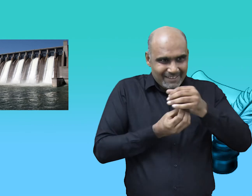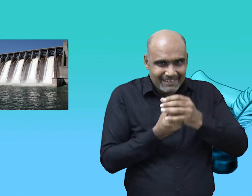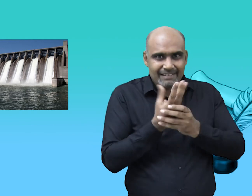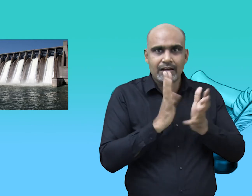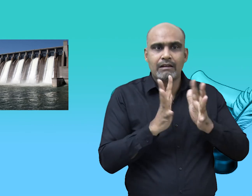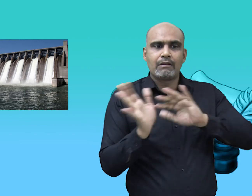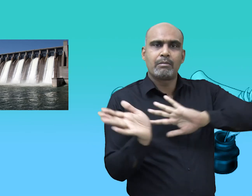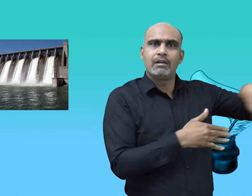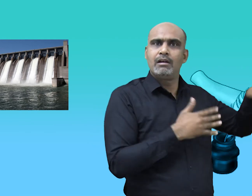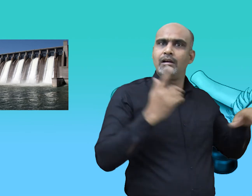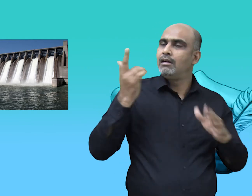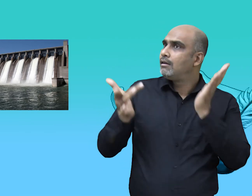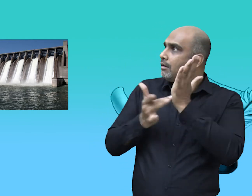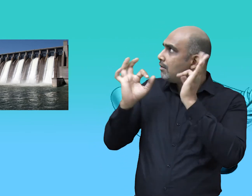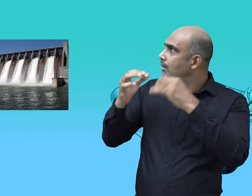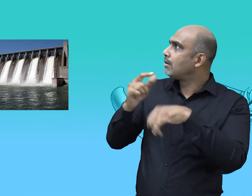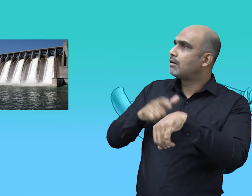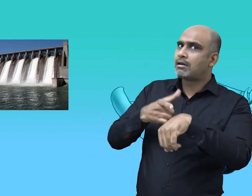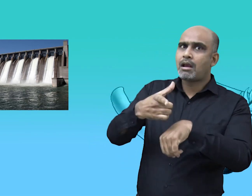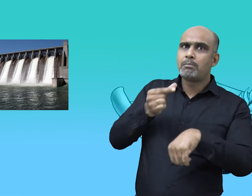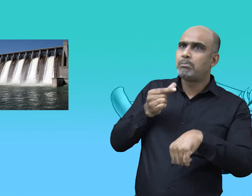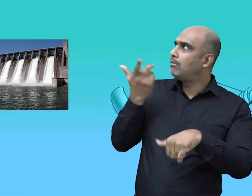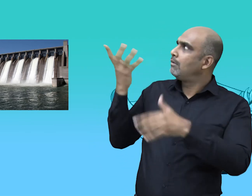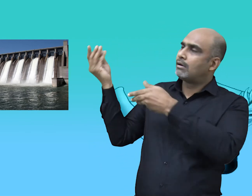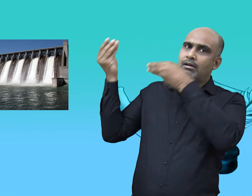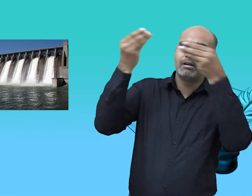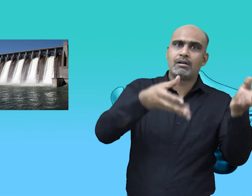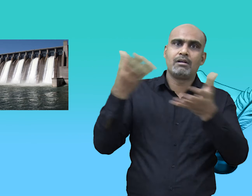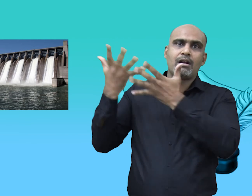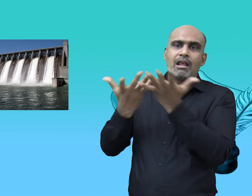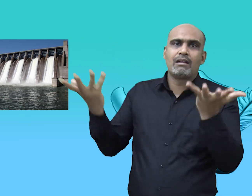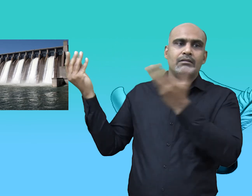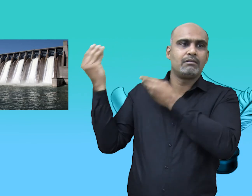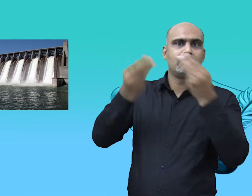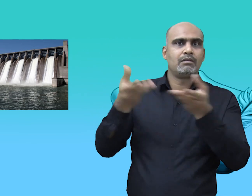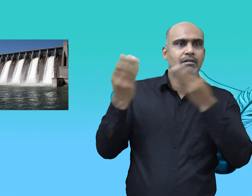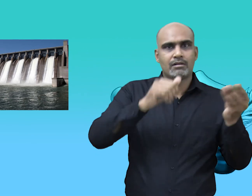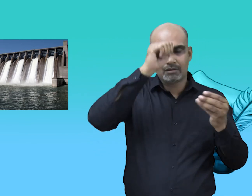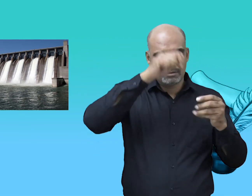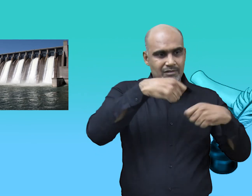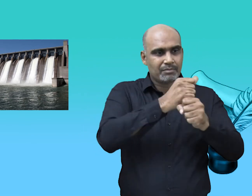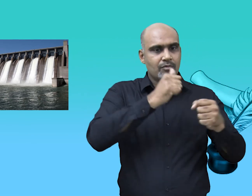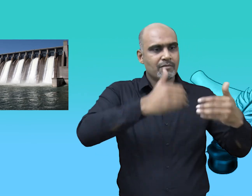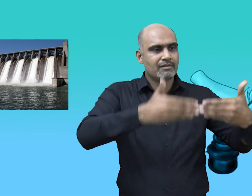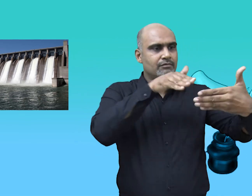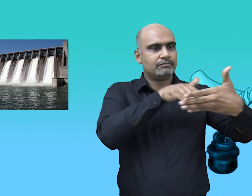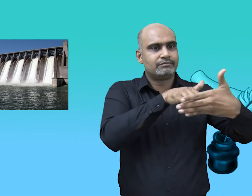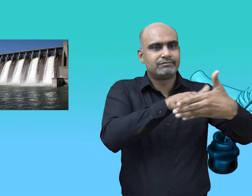से प्रभावित होकर विदेशों से नई तकनीकों के उपकरण मंगवाए जाते हैं और